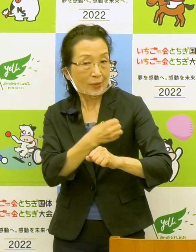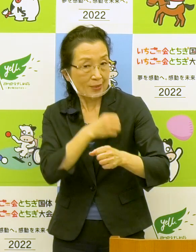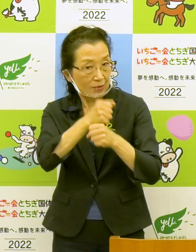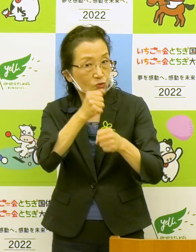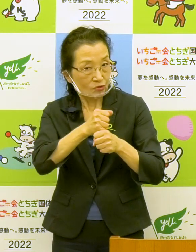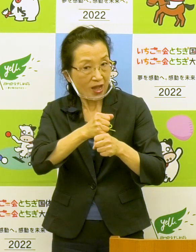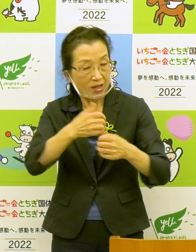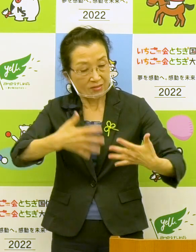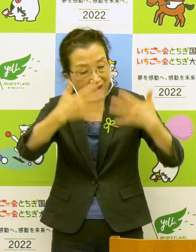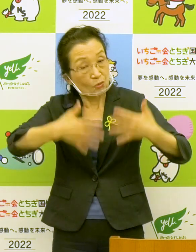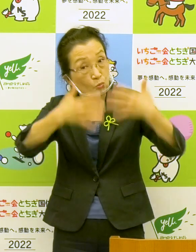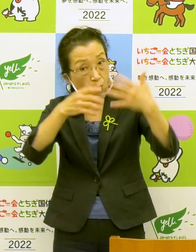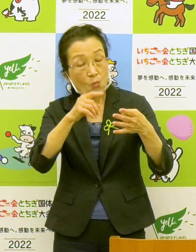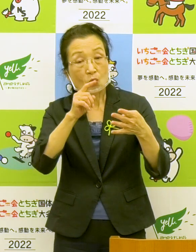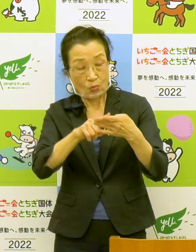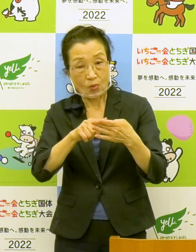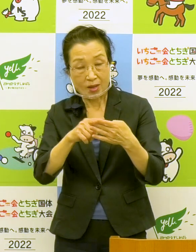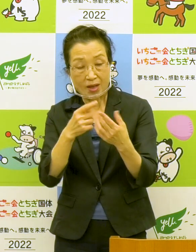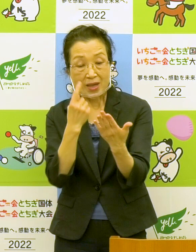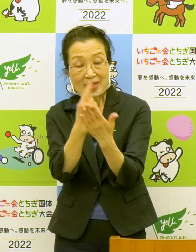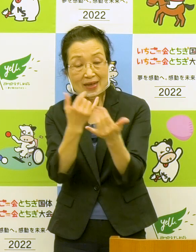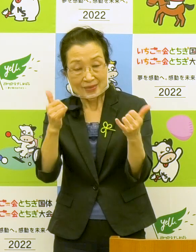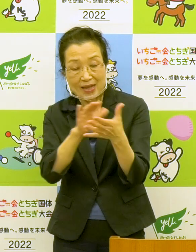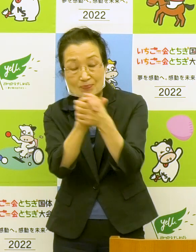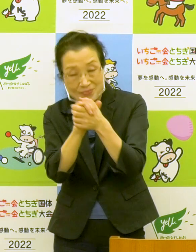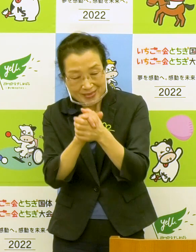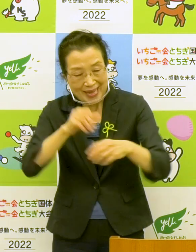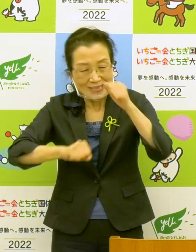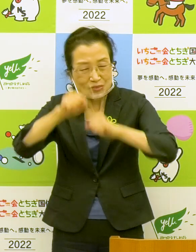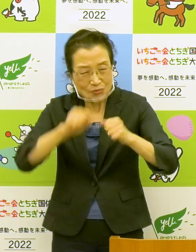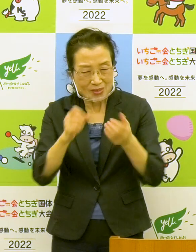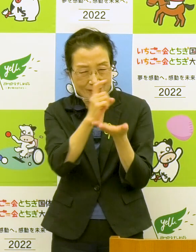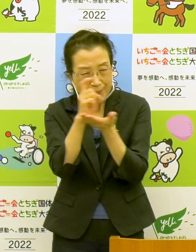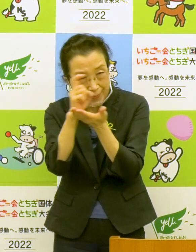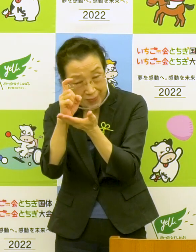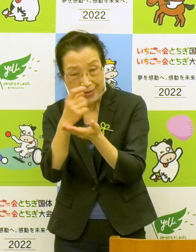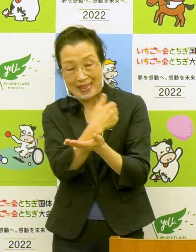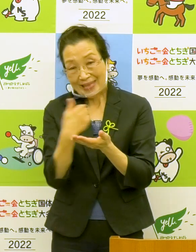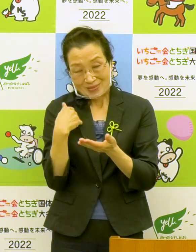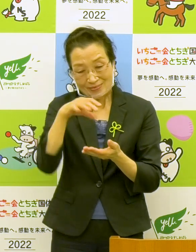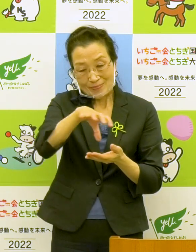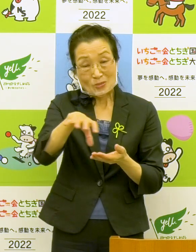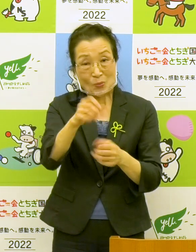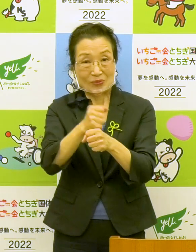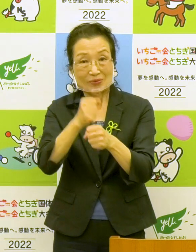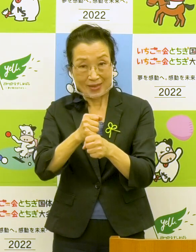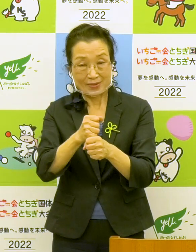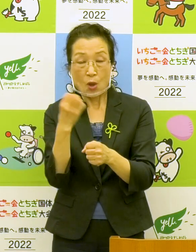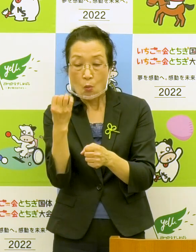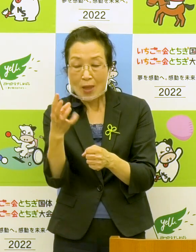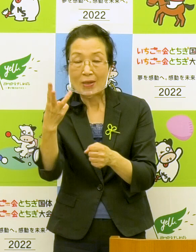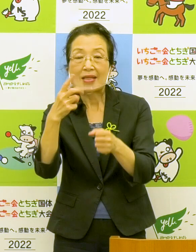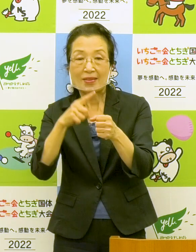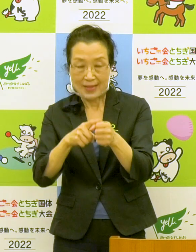上映や、参加者同士が自由に記念撮影できるスペースを設置した令和3年成人交流会を